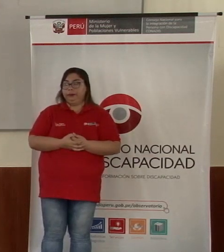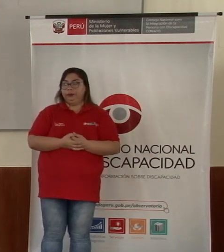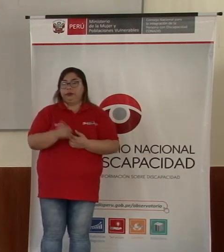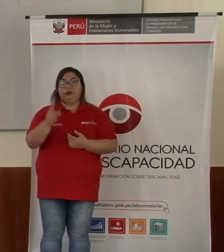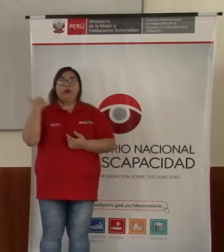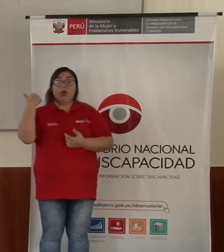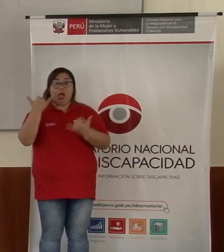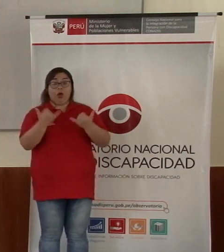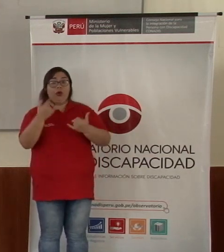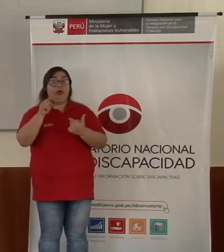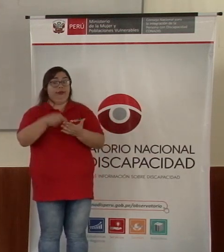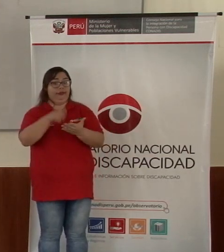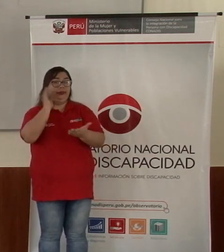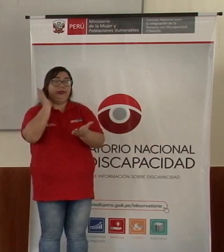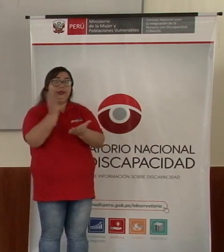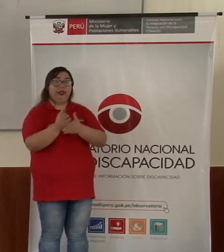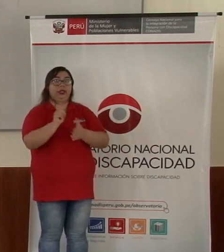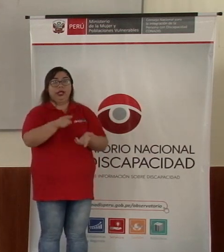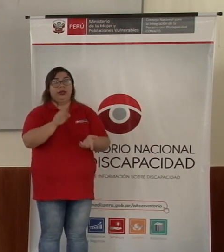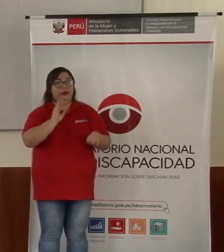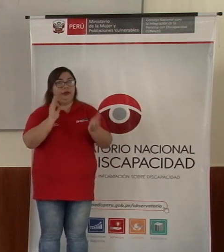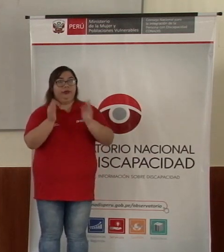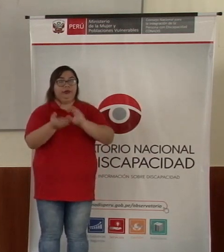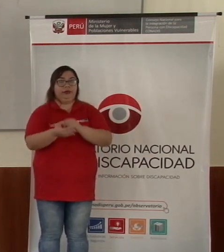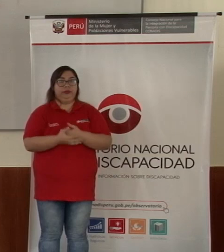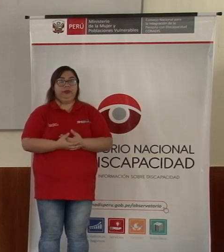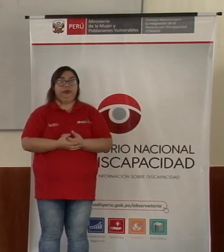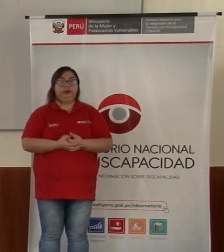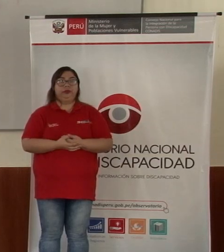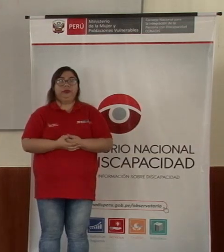Con esto ya no. Con la reforma del código ya no.